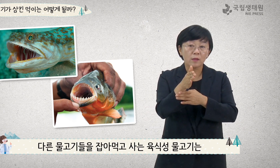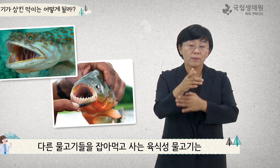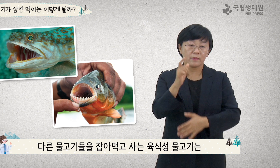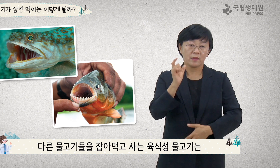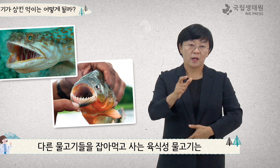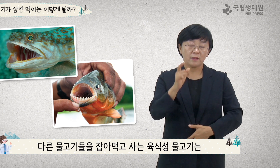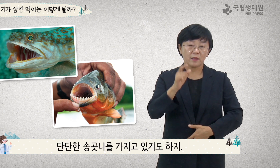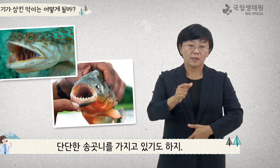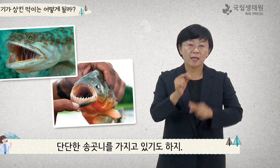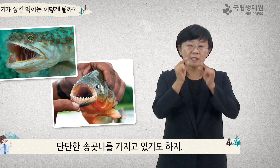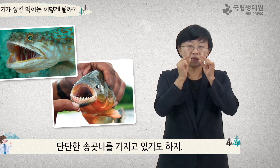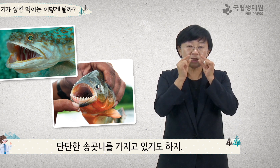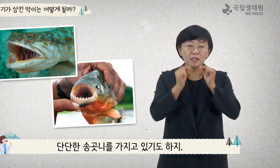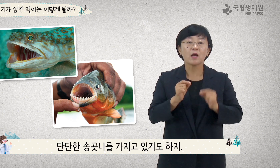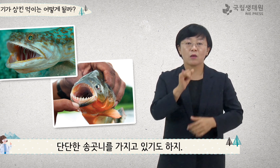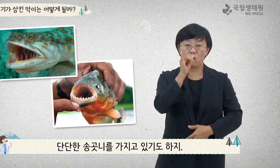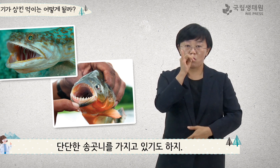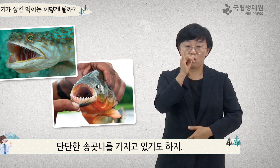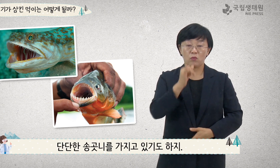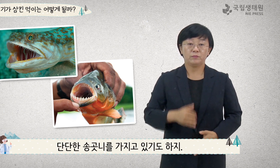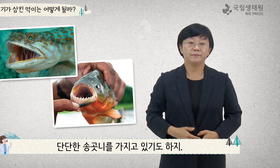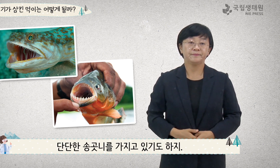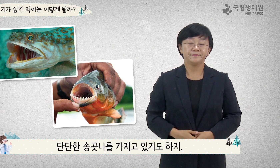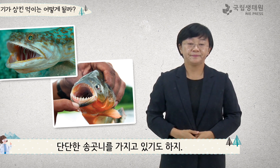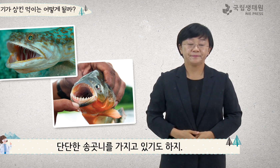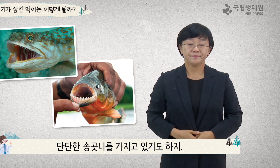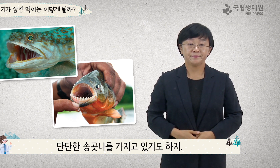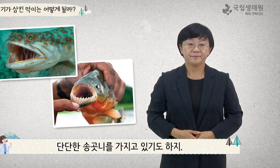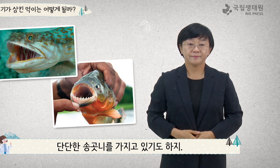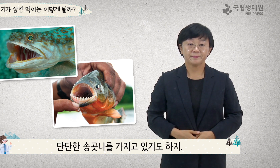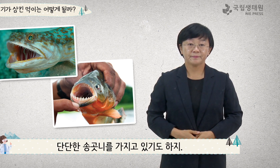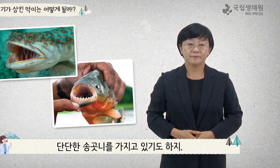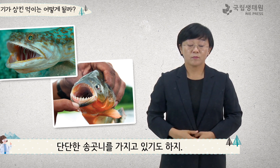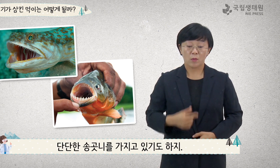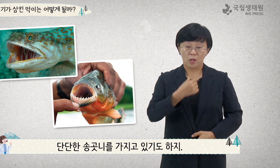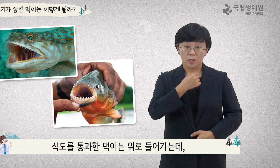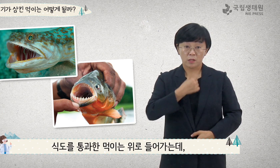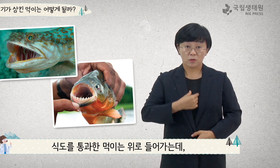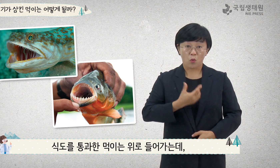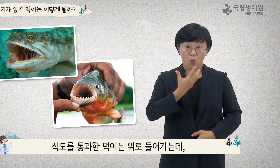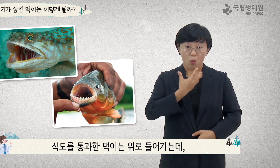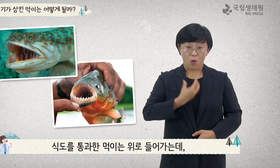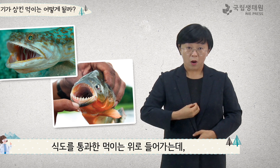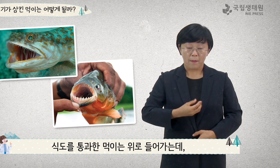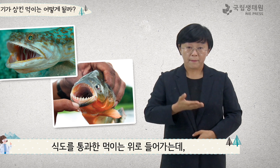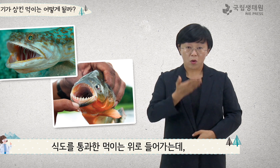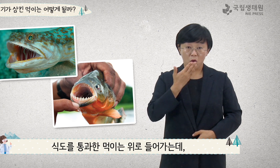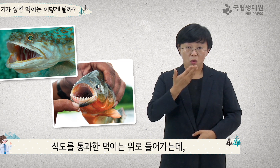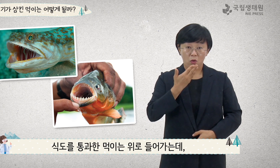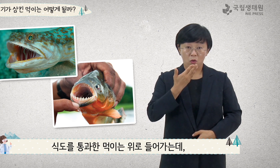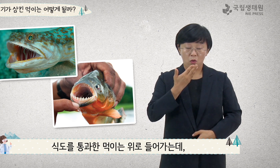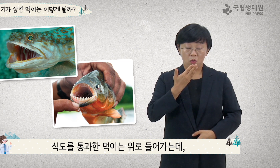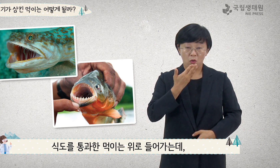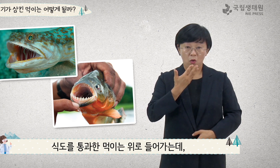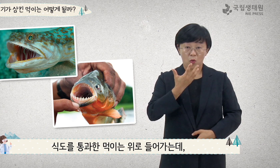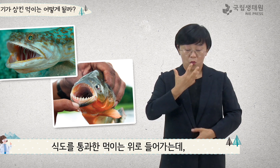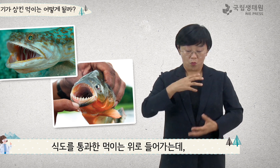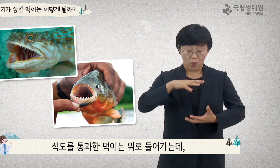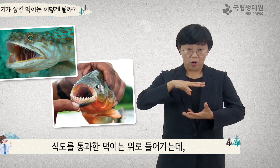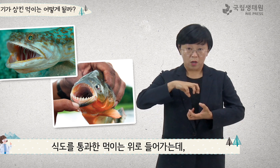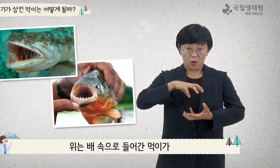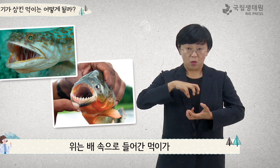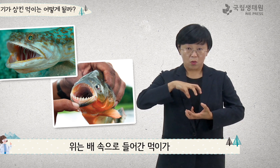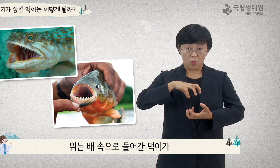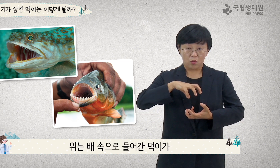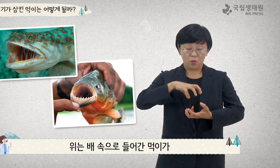물고기는 단단한 송곳니를 가지고 있기도 하지. 식도를 통과한 먹이는 위로